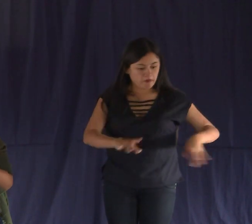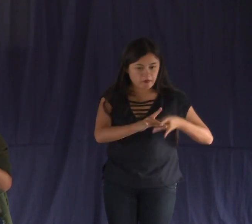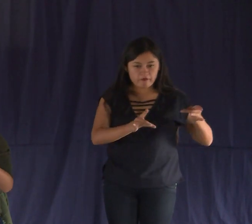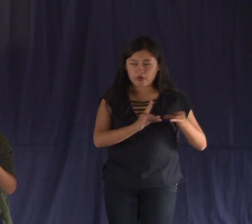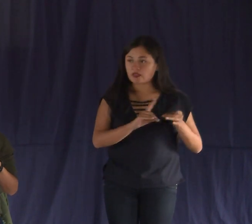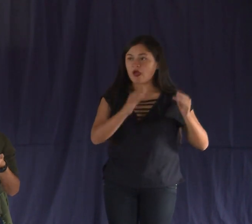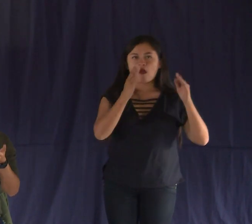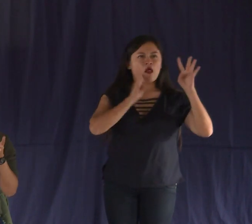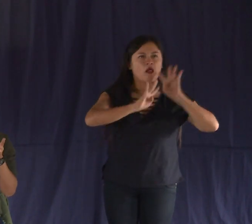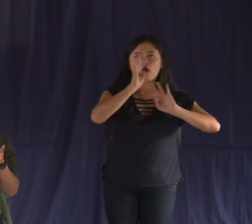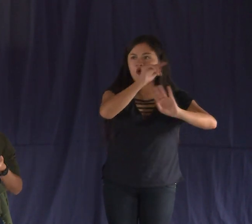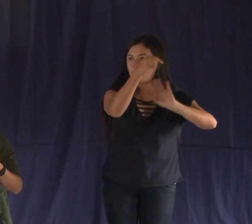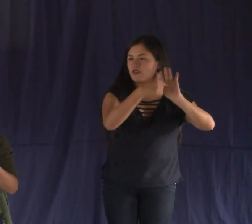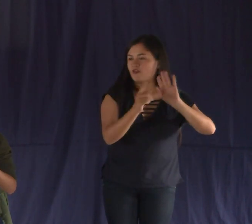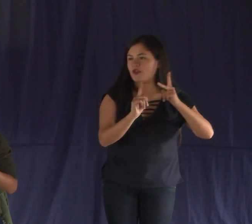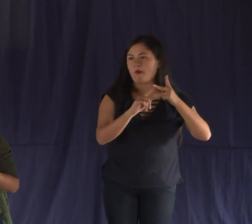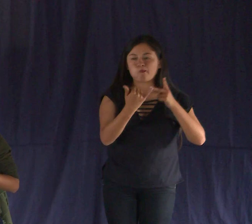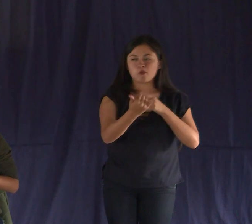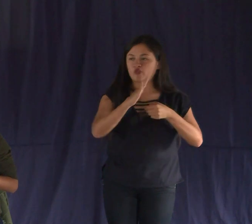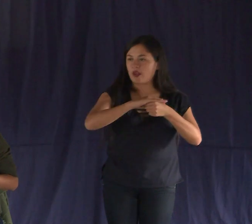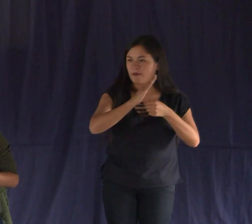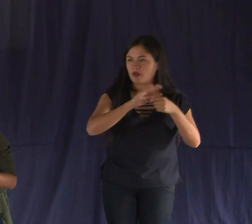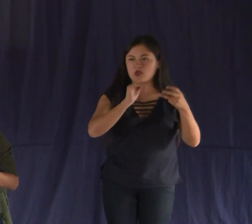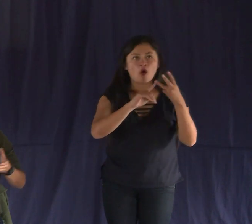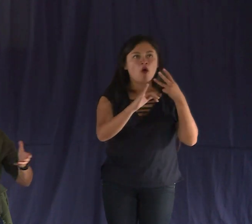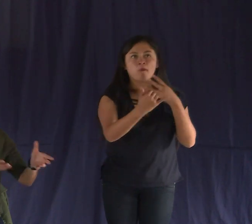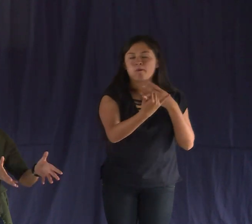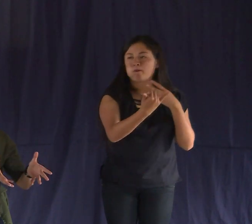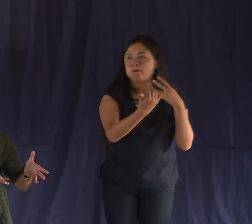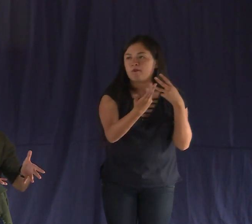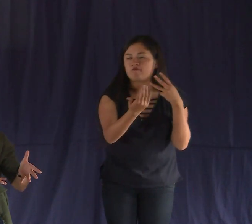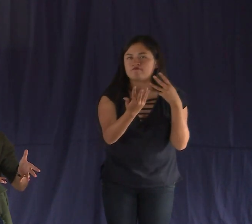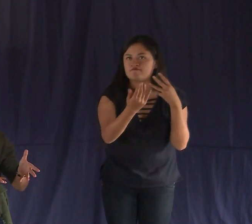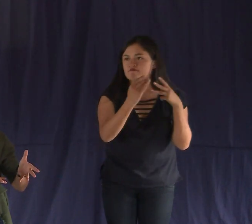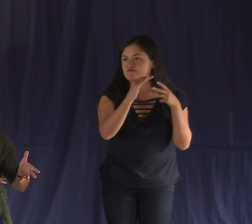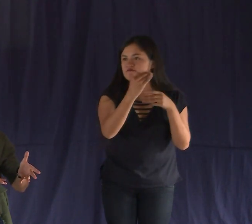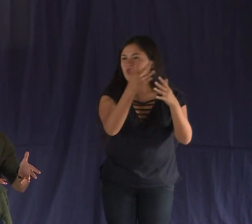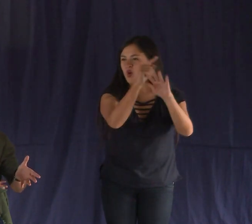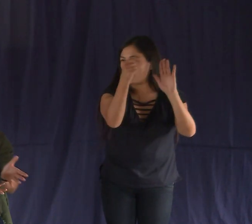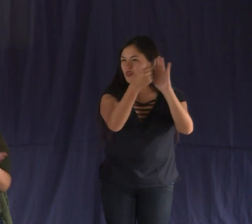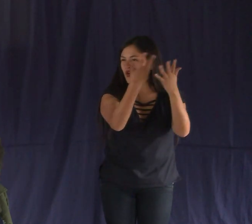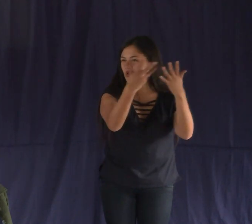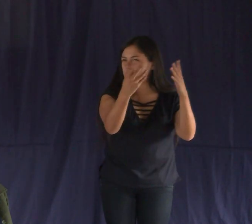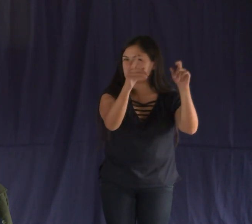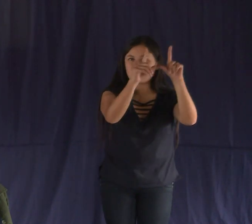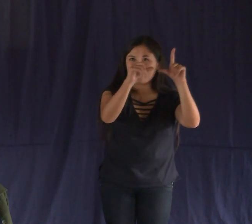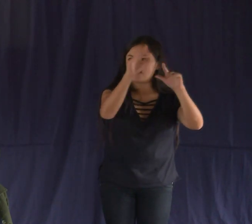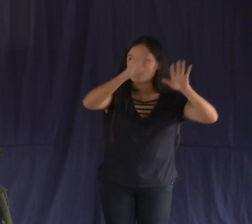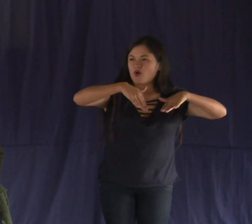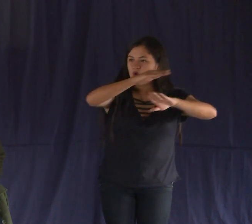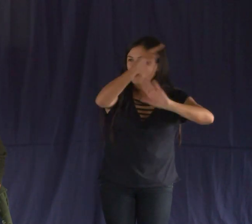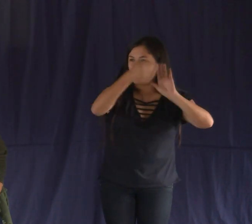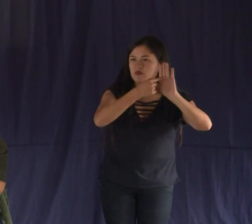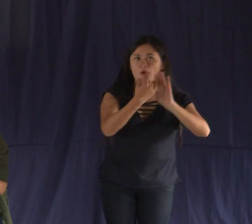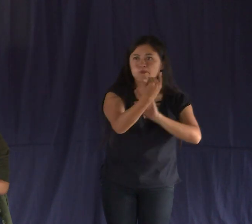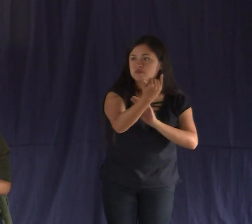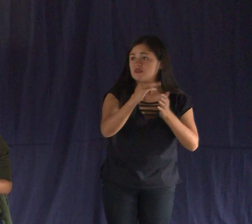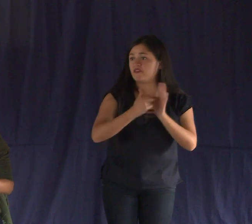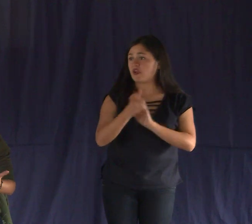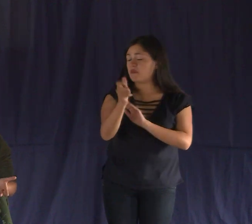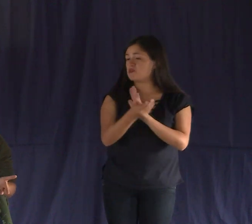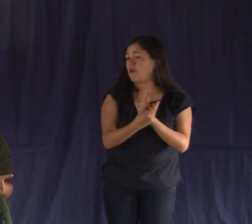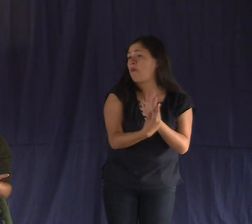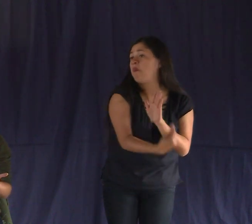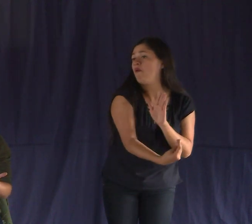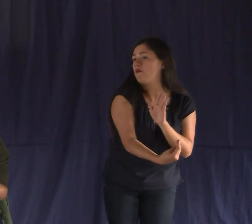tienen servicios sanitarios y todo eso. Inmediatamente se pasan ahí. Pero si uno los ve en su entorno, pues